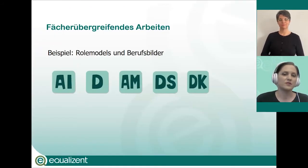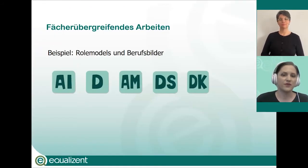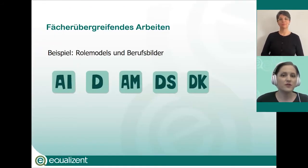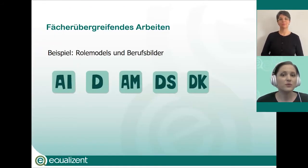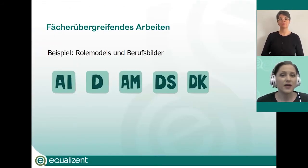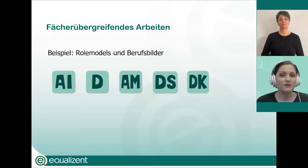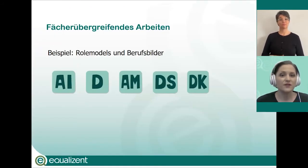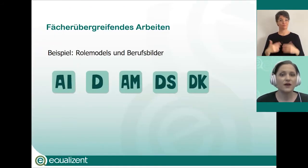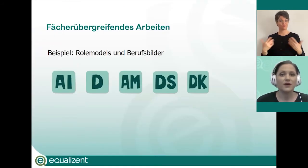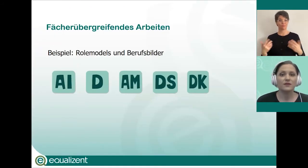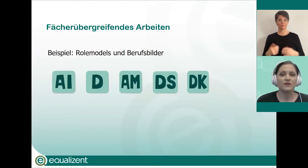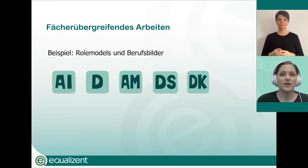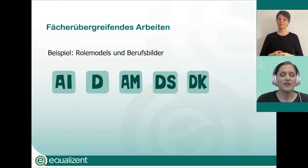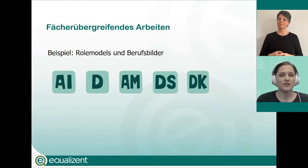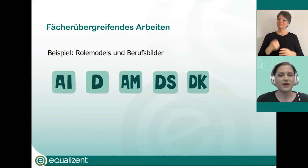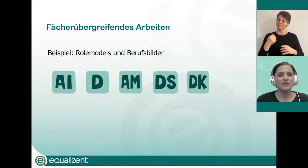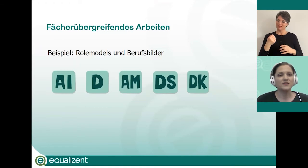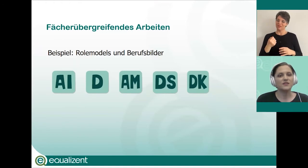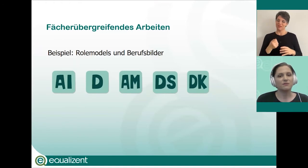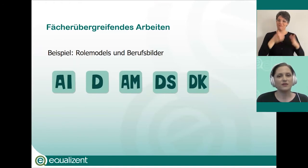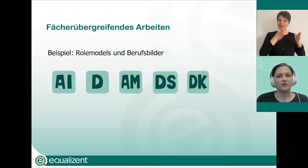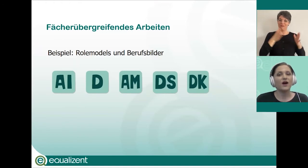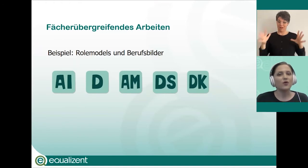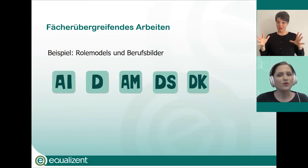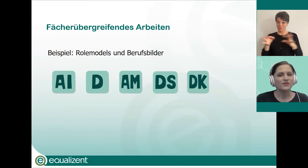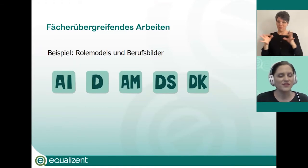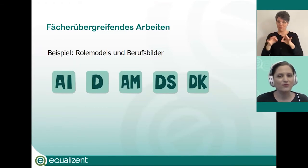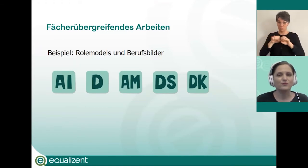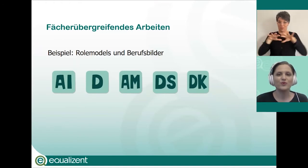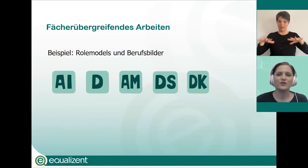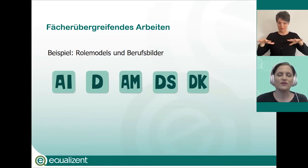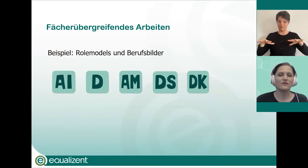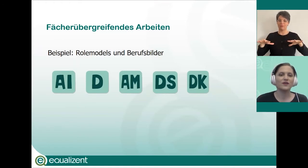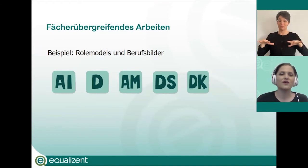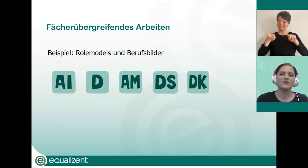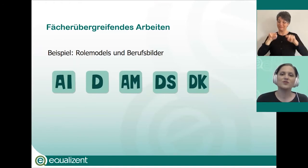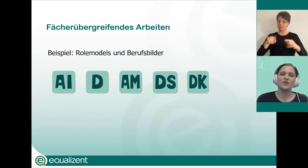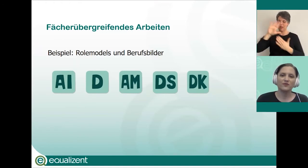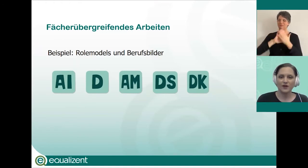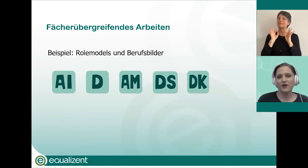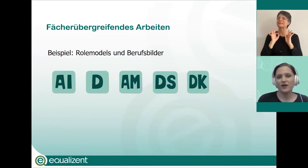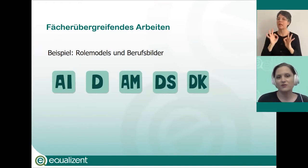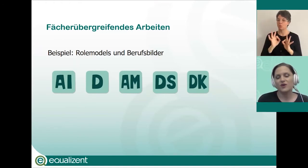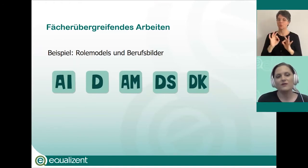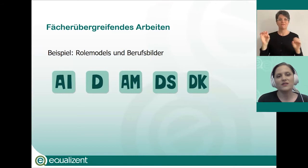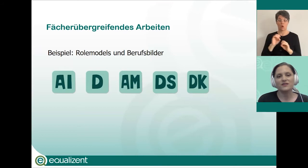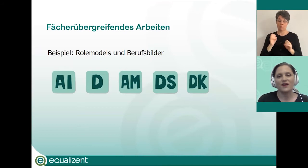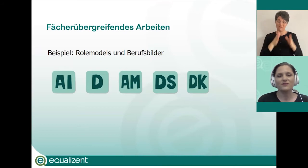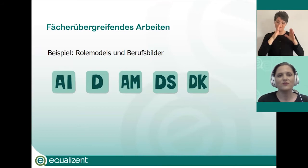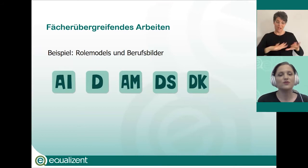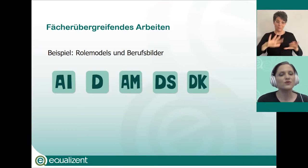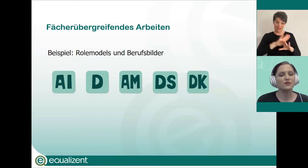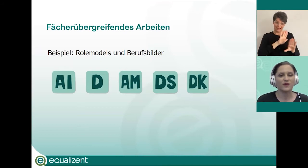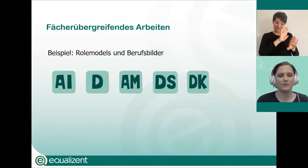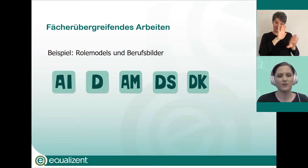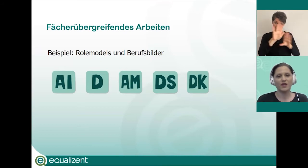Bei unseren fächerübergreifenden Arbeiten, das macht diese Plattform auch sehr gut möglich, weil wir zu jedem Fachbereich und zu allen Materialien